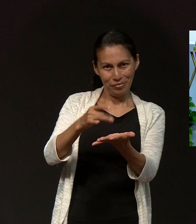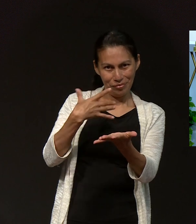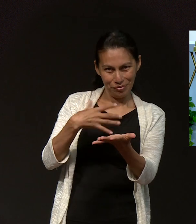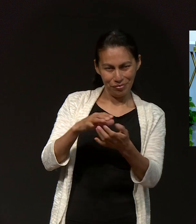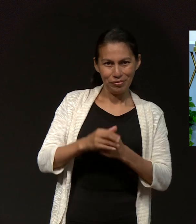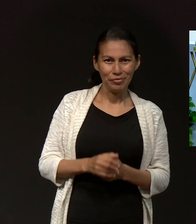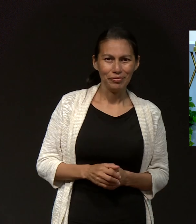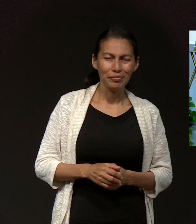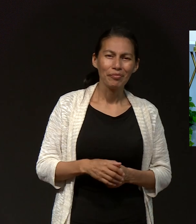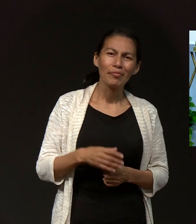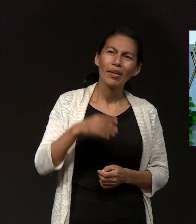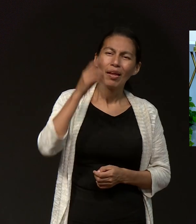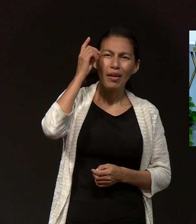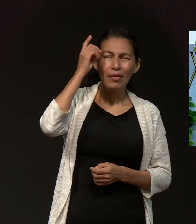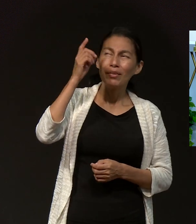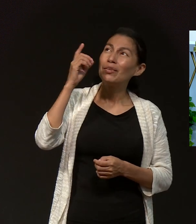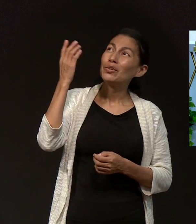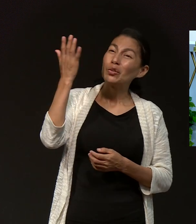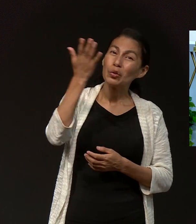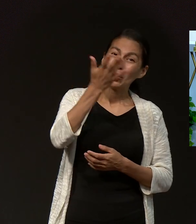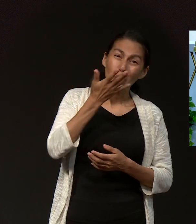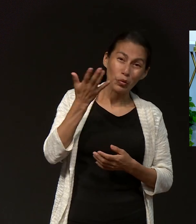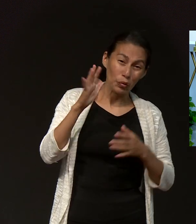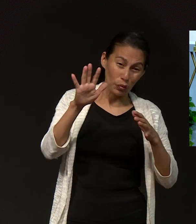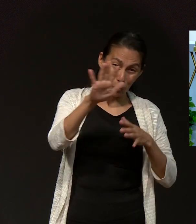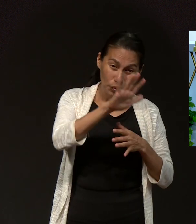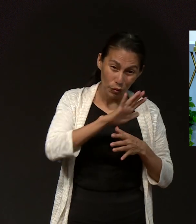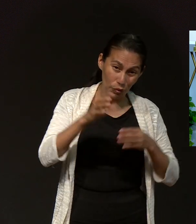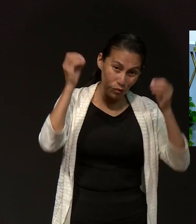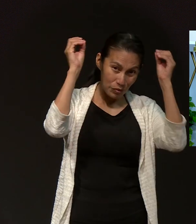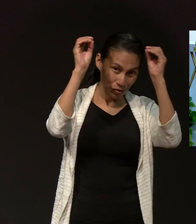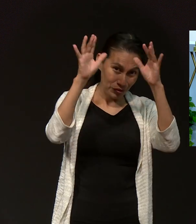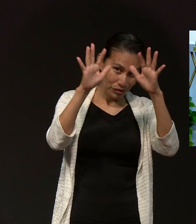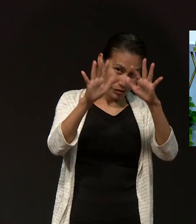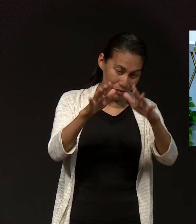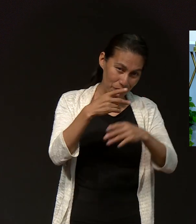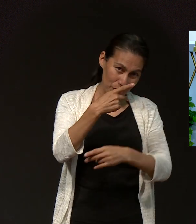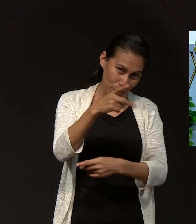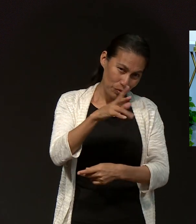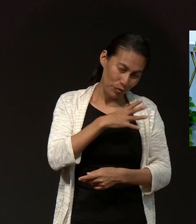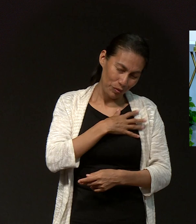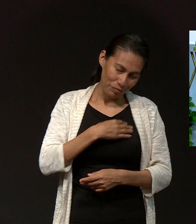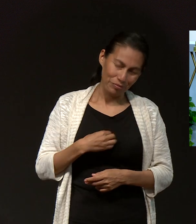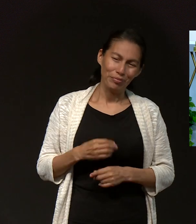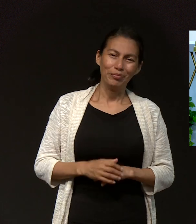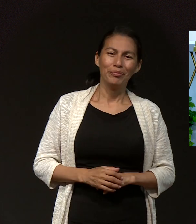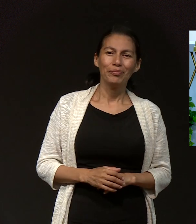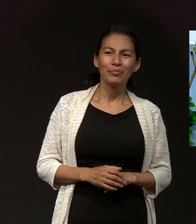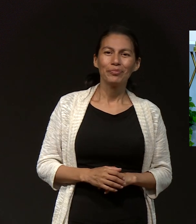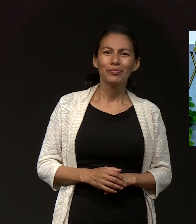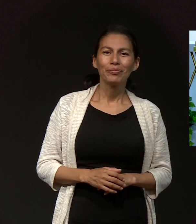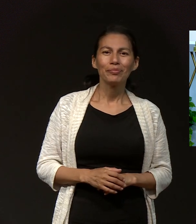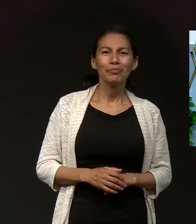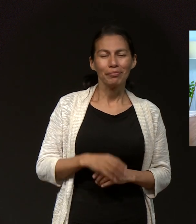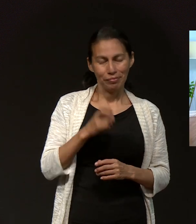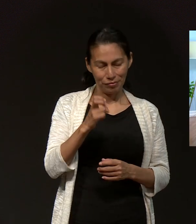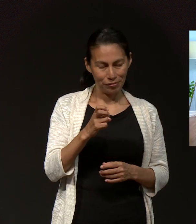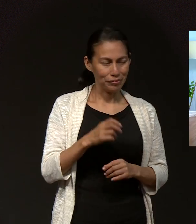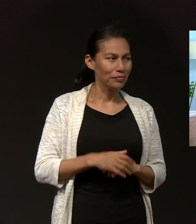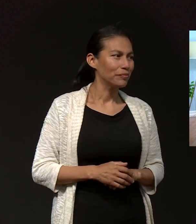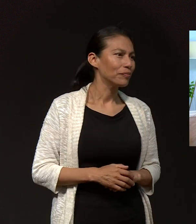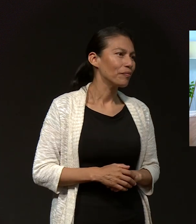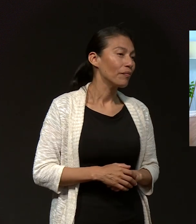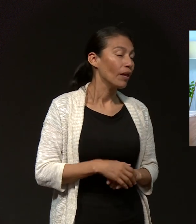también a aquel que todo lo ha provisto para bien de sus hijos. Dios mismo. De esa manera,